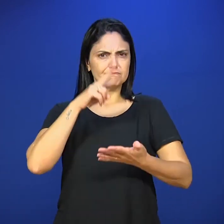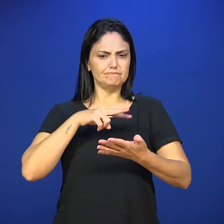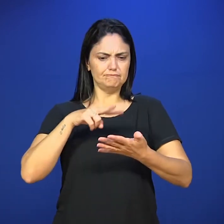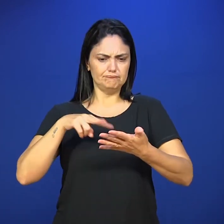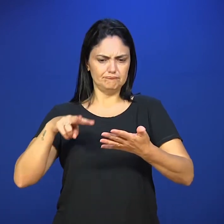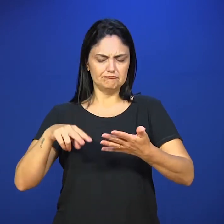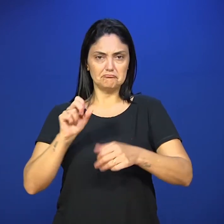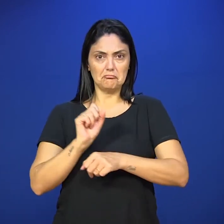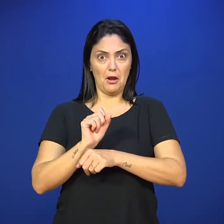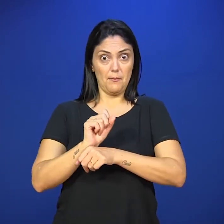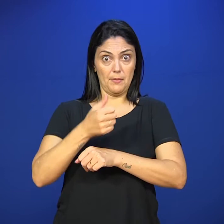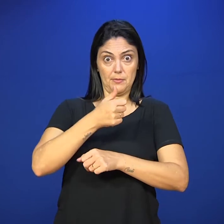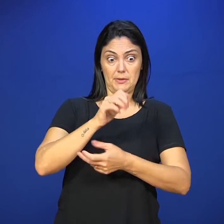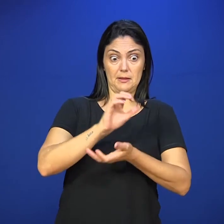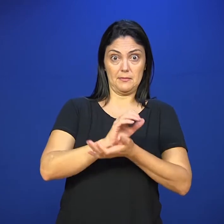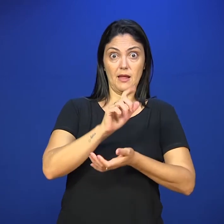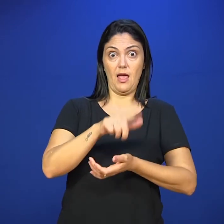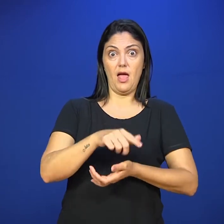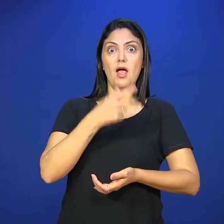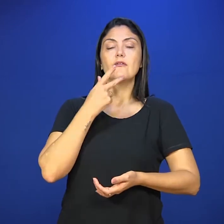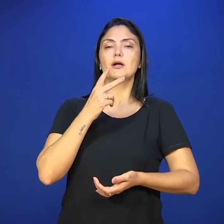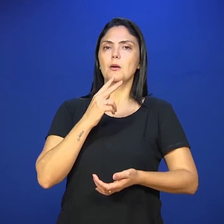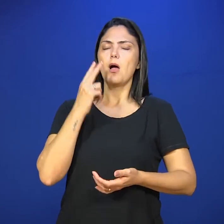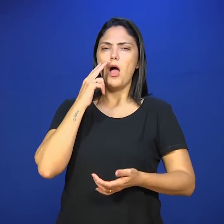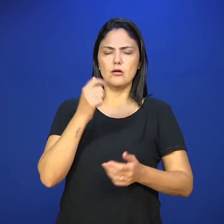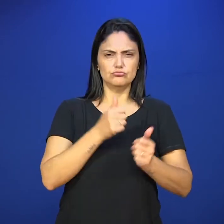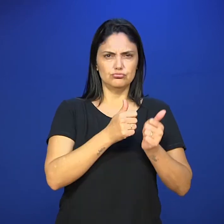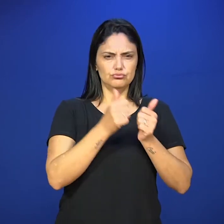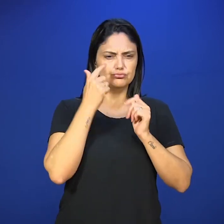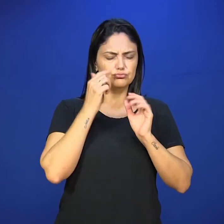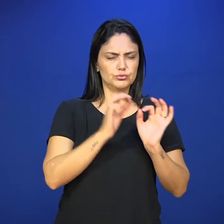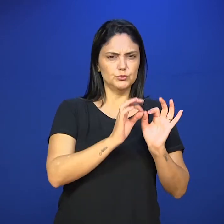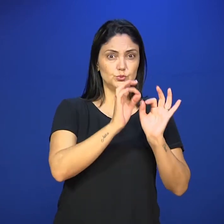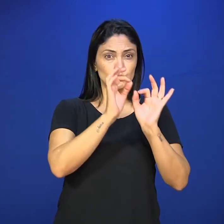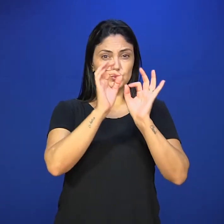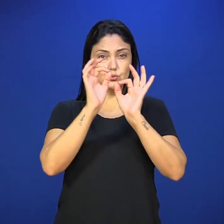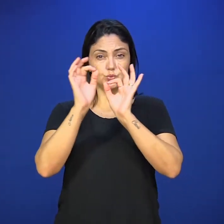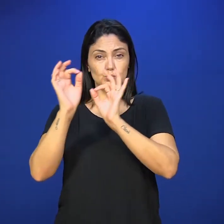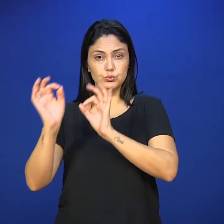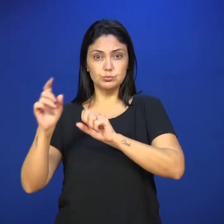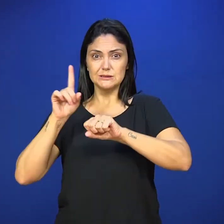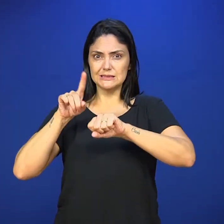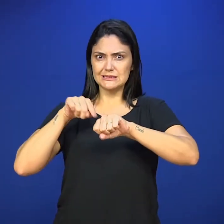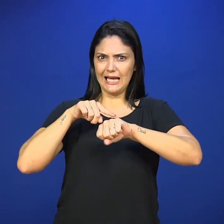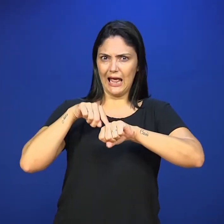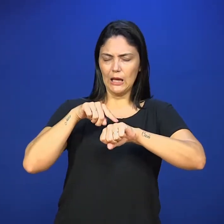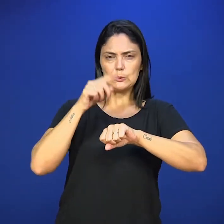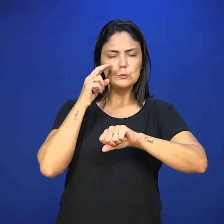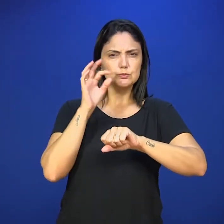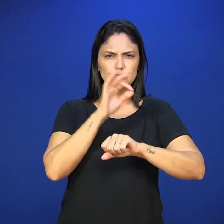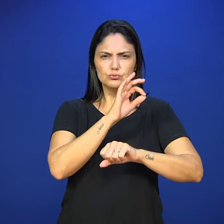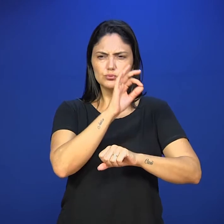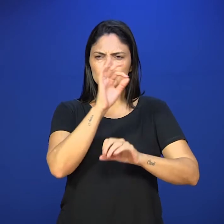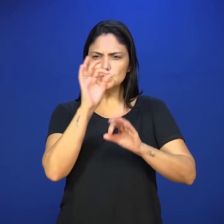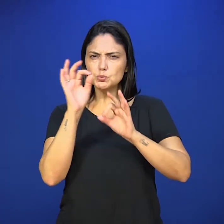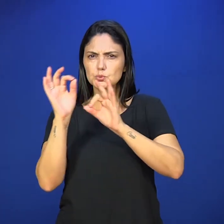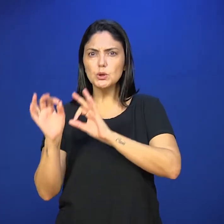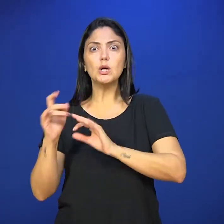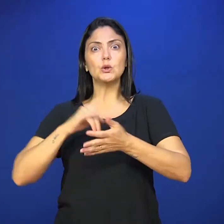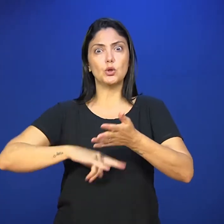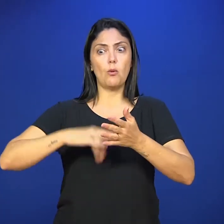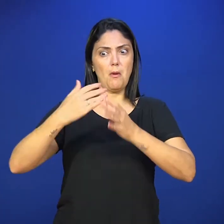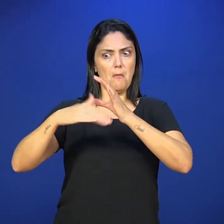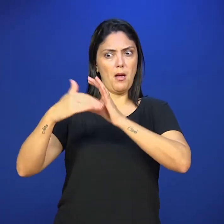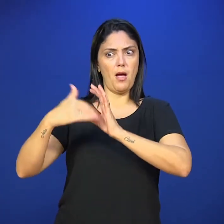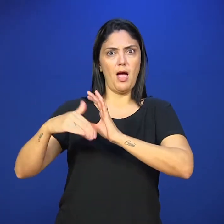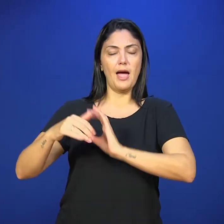e validação da primeira etapa, deverá acompanhar no portal do candidato o status da análise de sua documentação enviada para